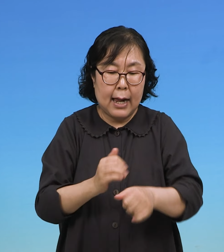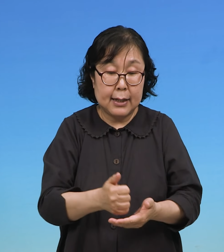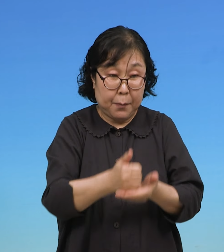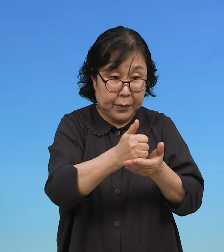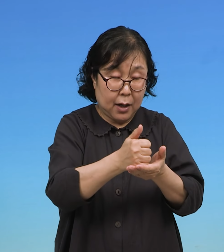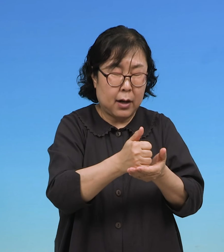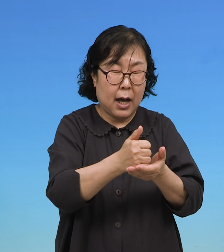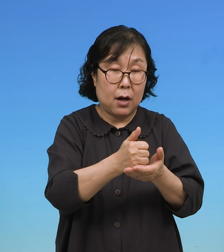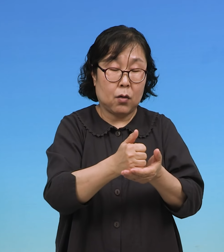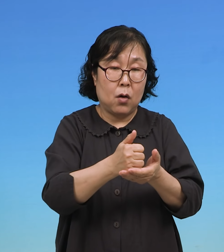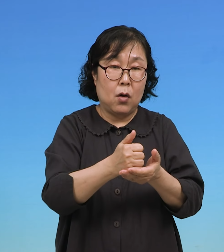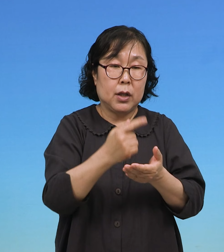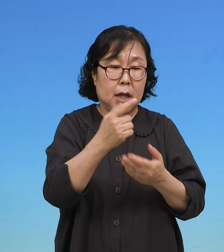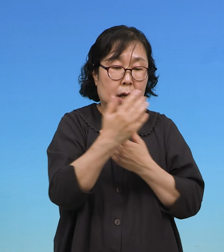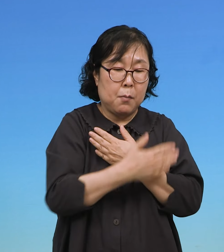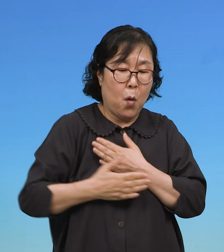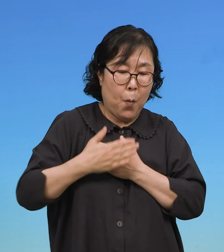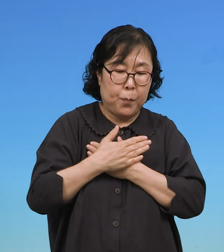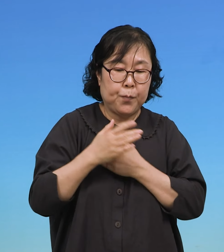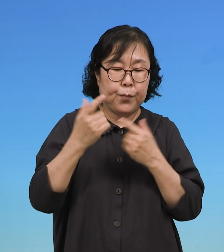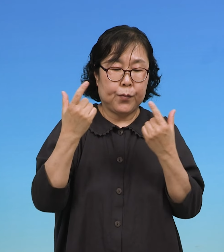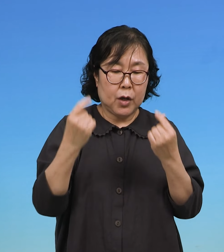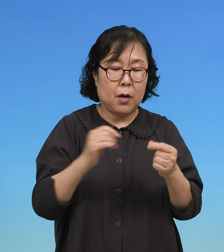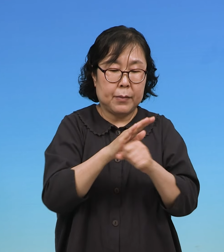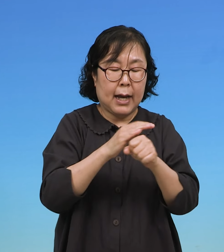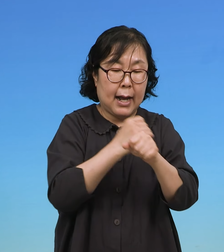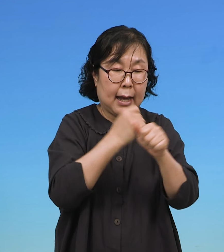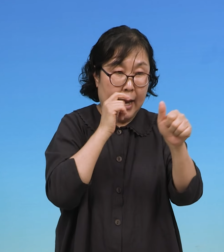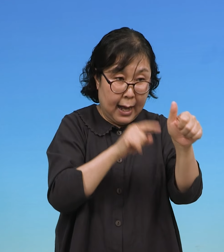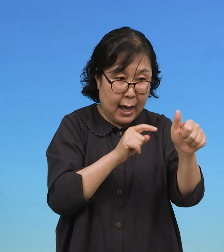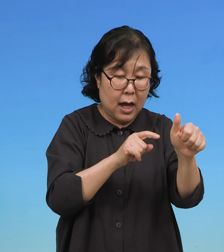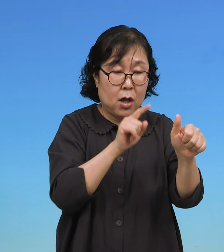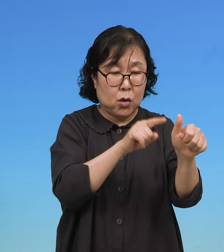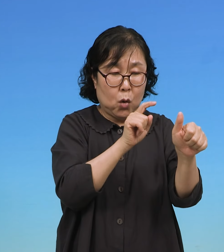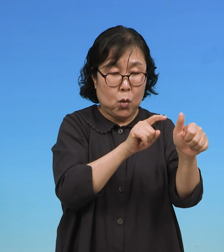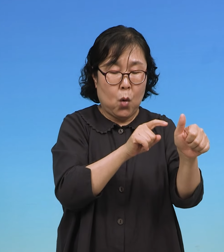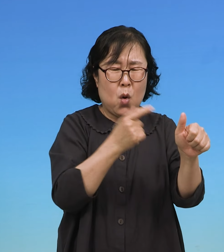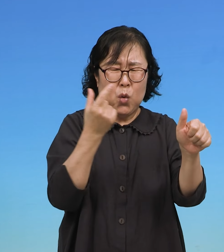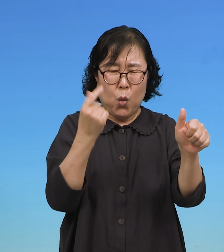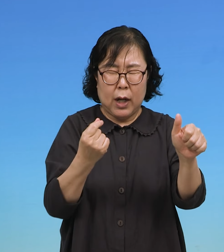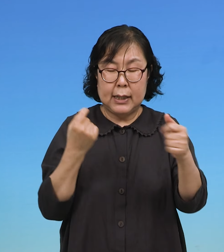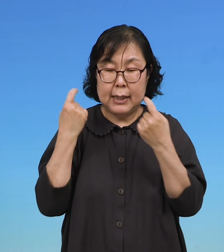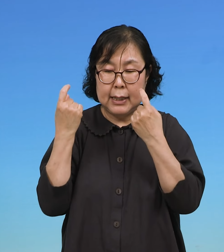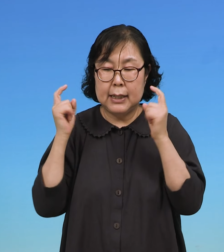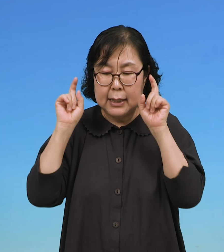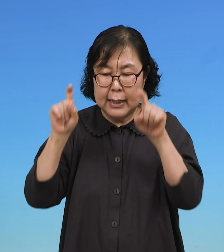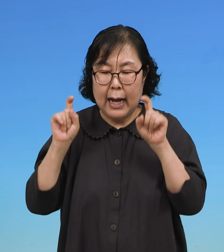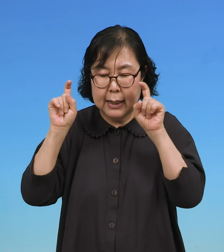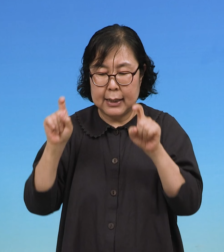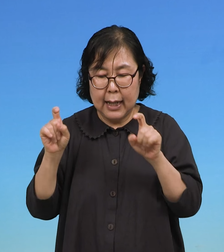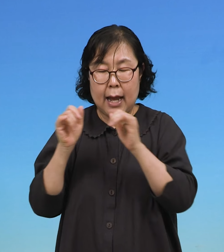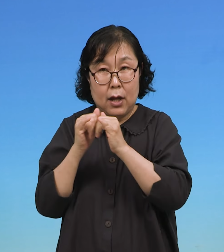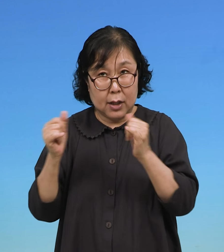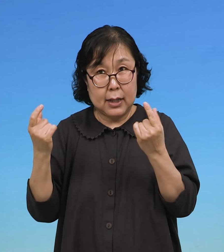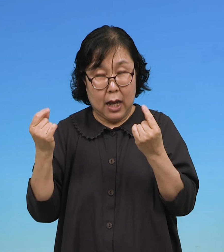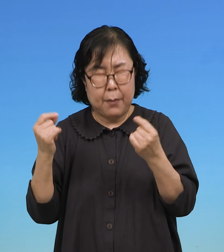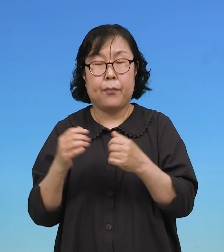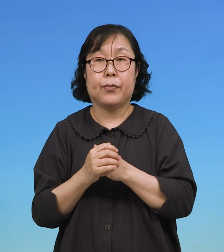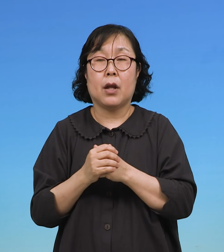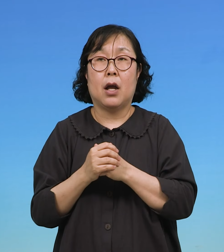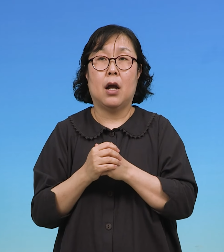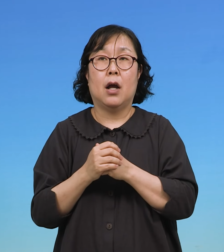섬기고 네 몸처럼 사랑하라 그러시면서 첫 번째 말씀이 니도 그런 나그네였다는 말씀을 주시고, 그 다음에 주시는